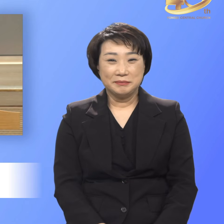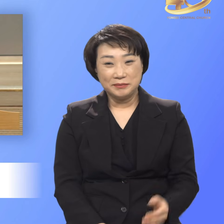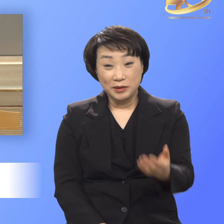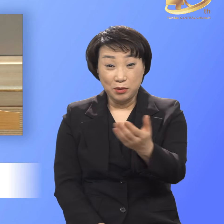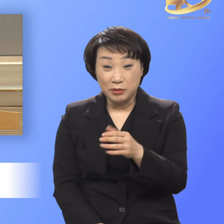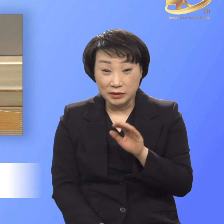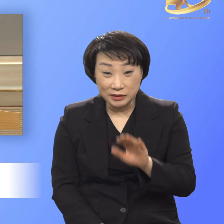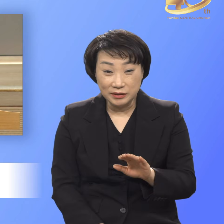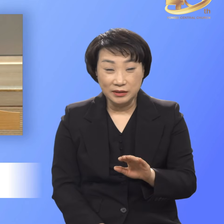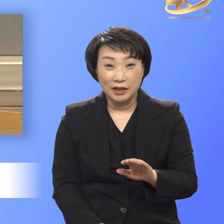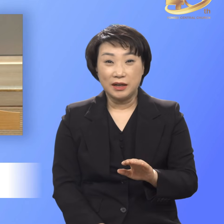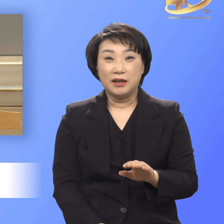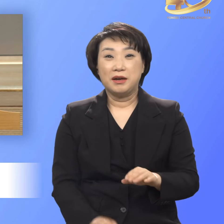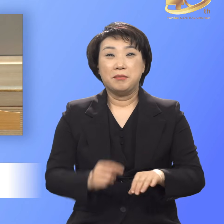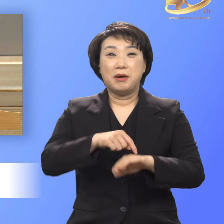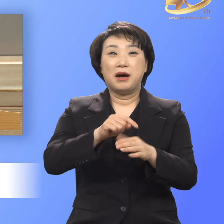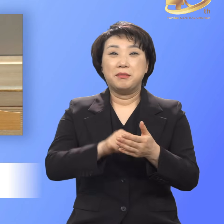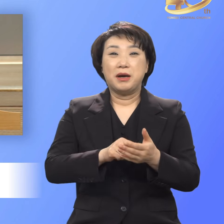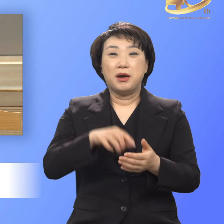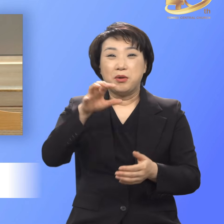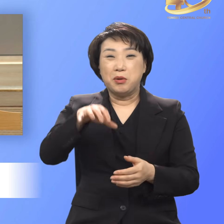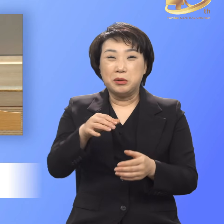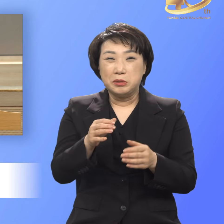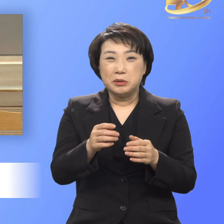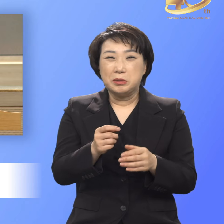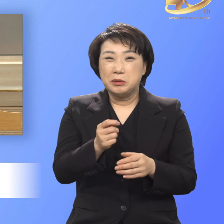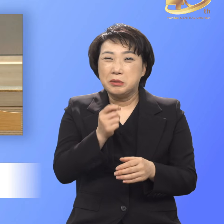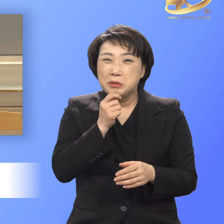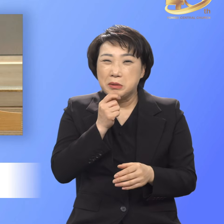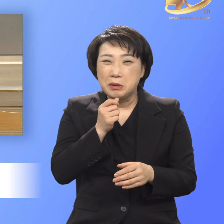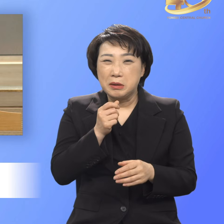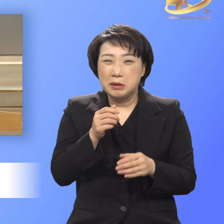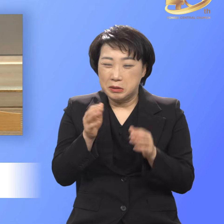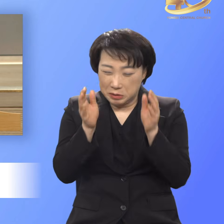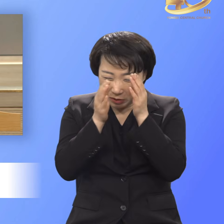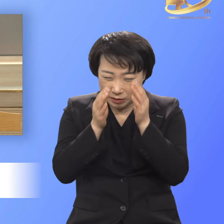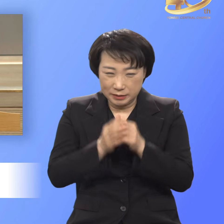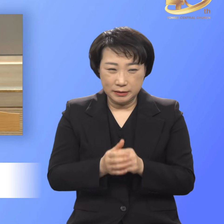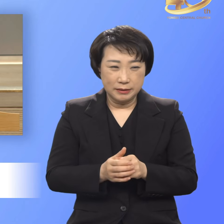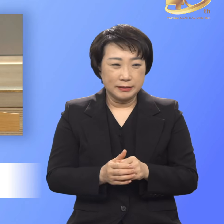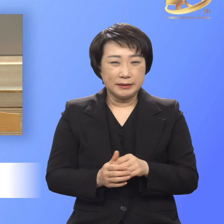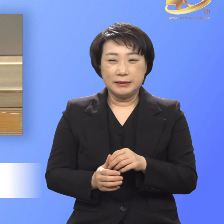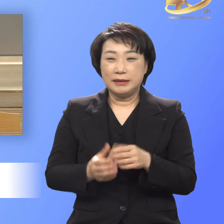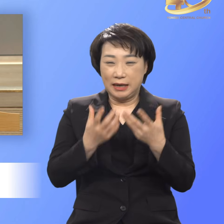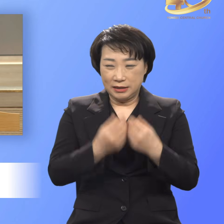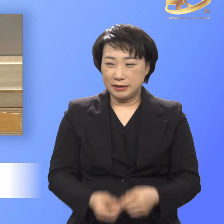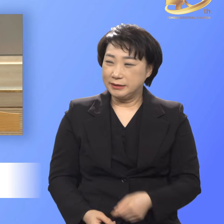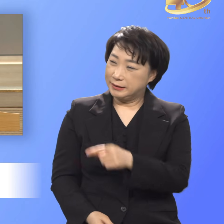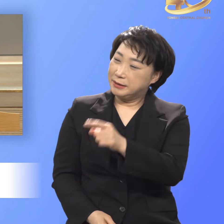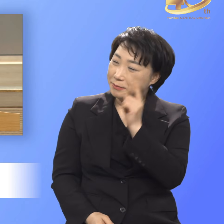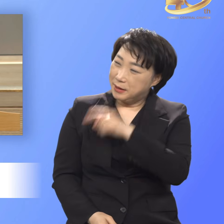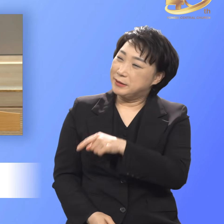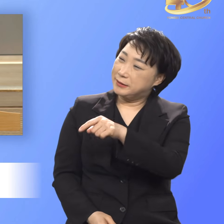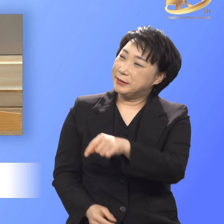근데 얼마나 마음의 공간이 좁으면 너희 못된 년아,